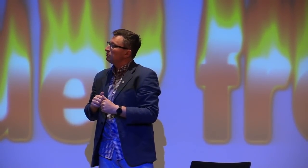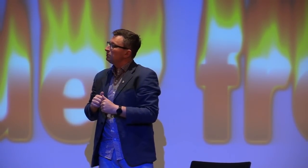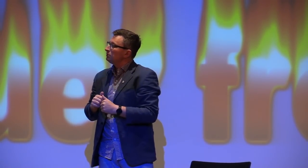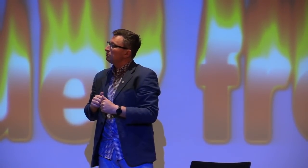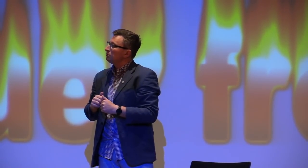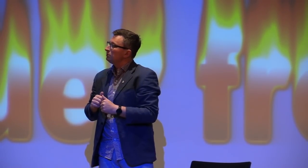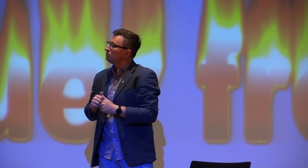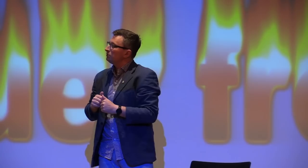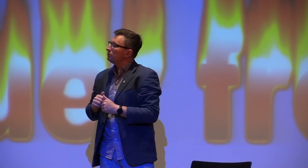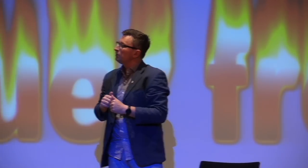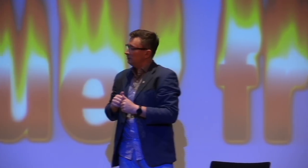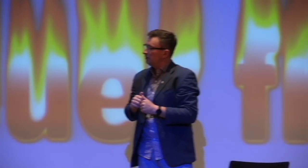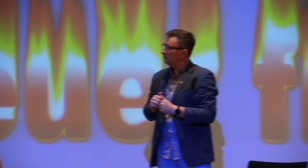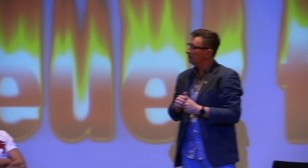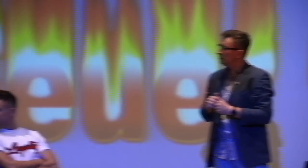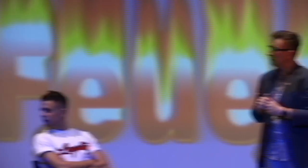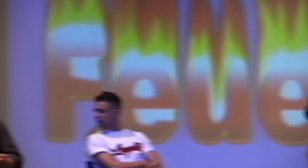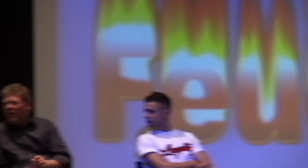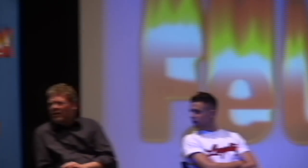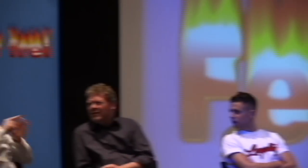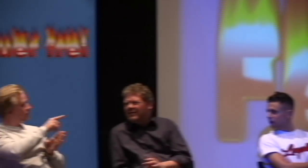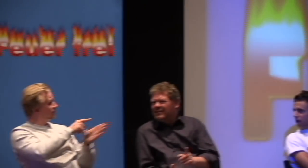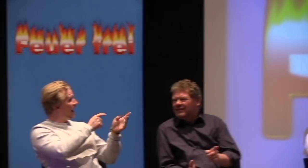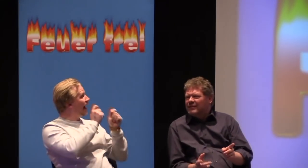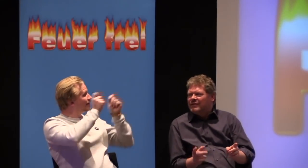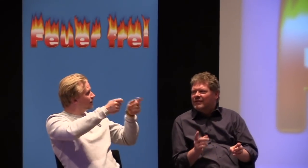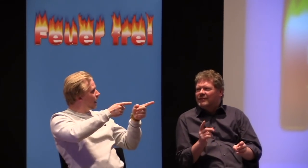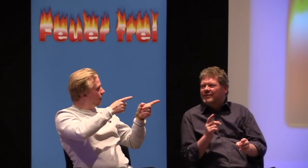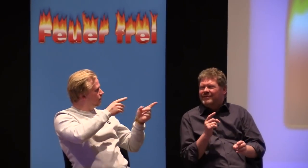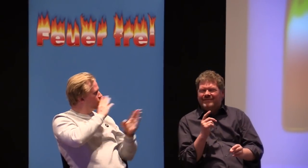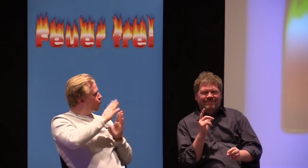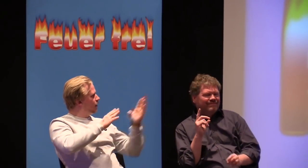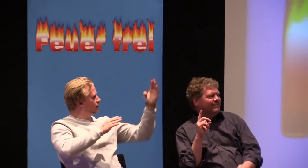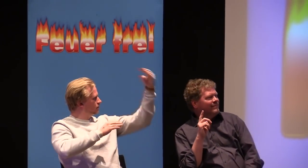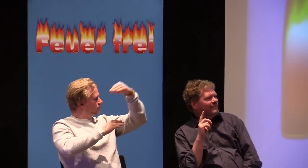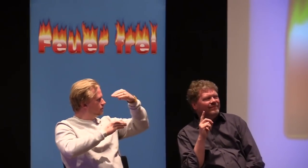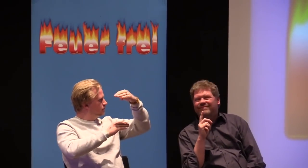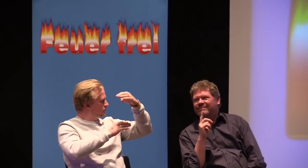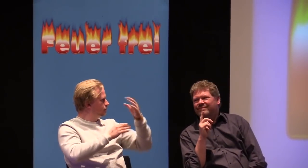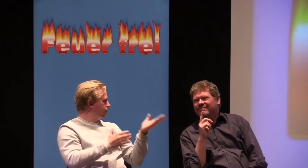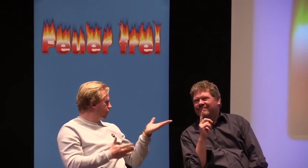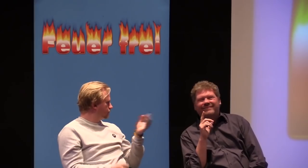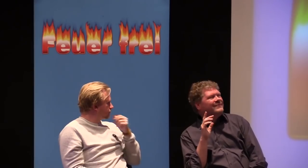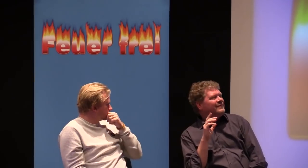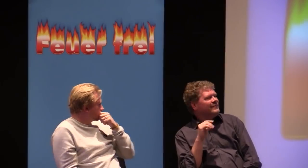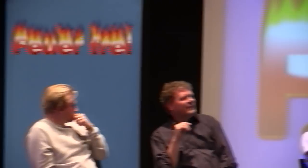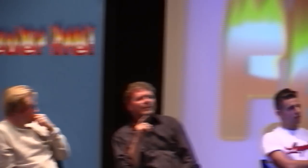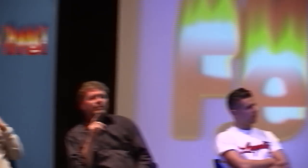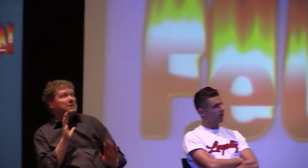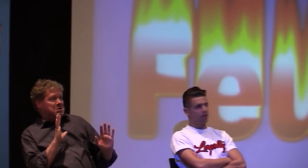Aber dann ist der Deutsche Gehörlosenbund ja an sich gar nicht notwendig. Also das ist die Deutsche Gesellschaft, die ganz oben steht und ihr könnt da direkt den Antrag stellen. Genau, über die